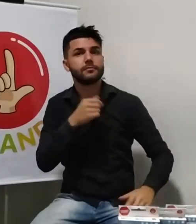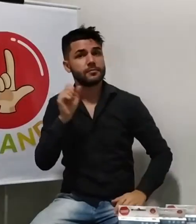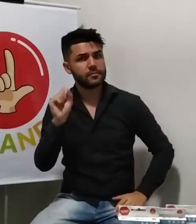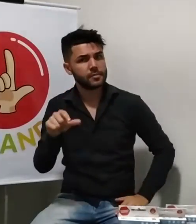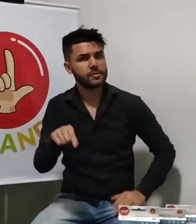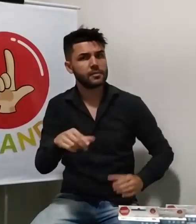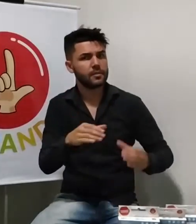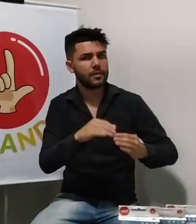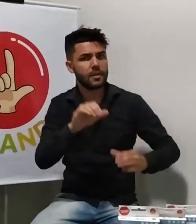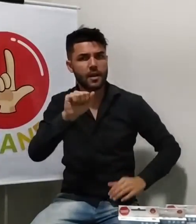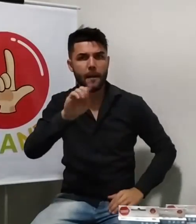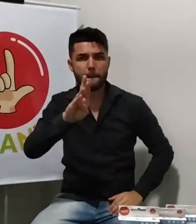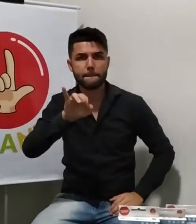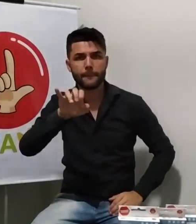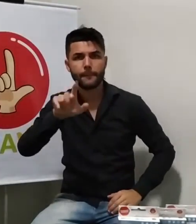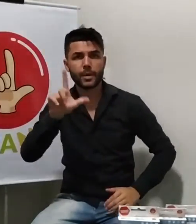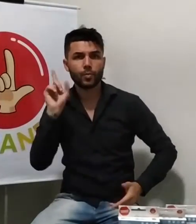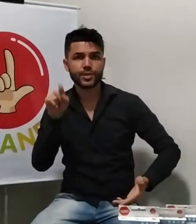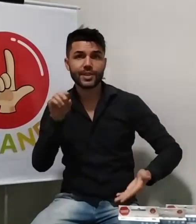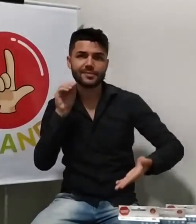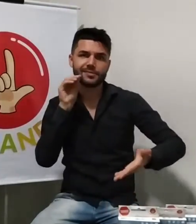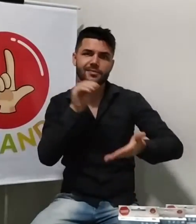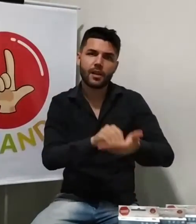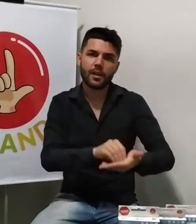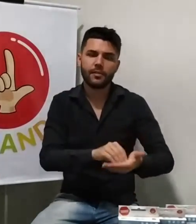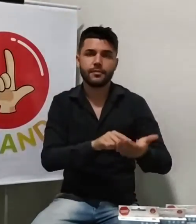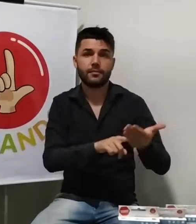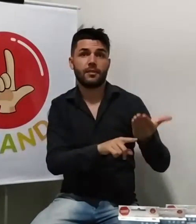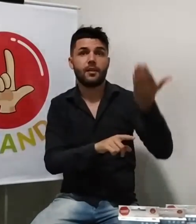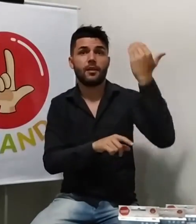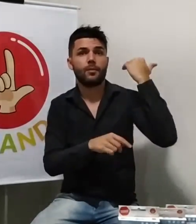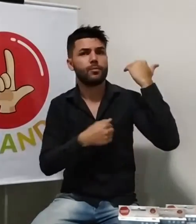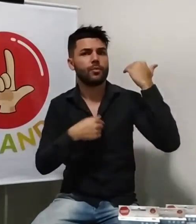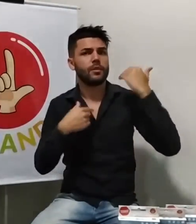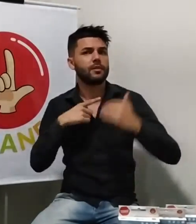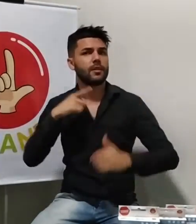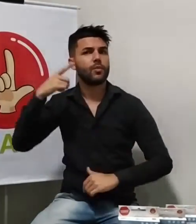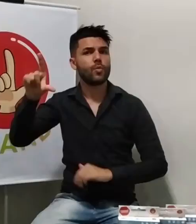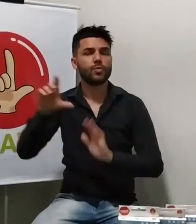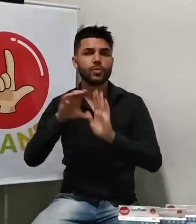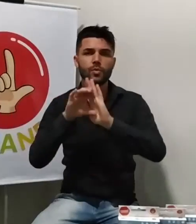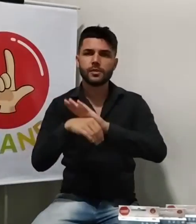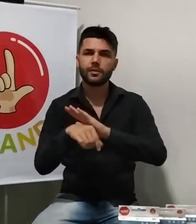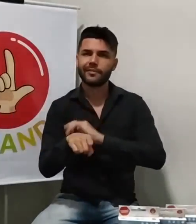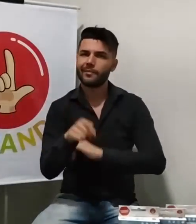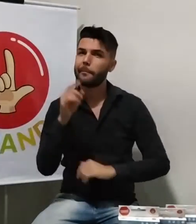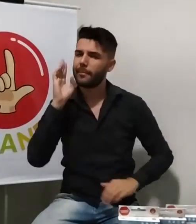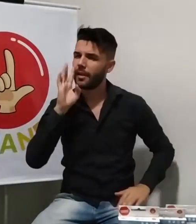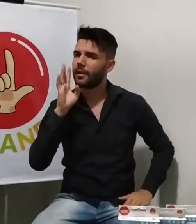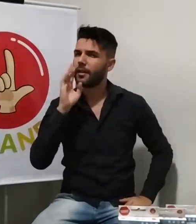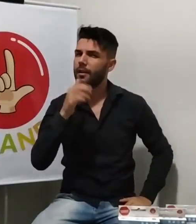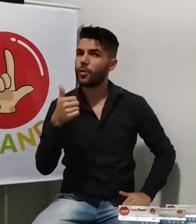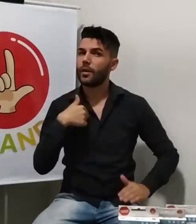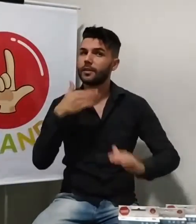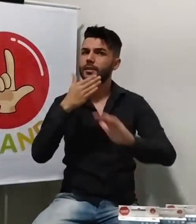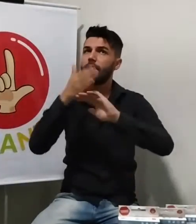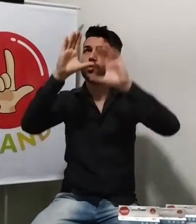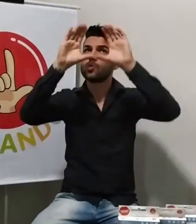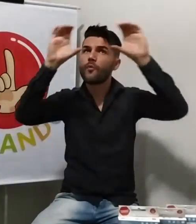poderia ser utilizado por mais coisas do que só no lado de televisão. E aí a gente usou uma regra aqui dentro chamada de pinos de boliche, que é, cara, vamos